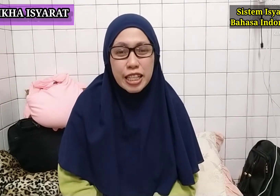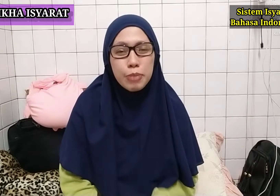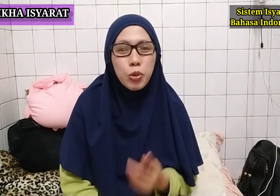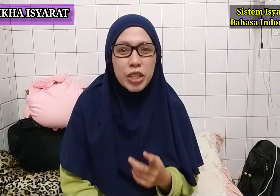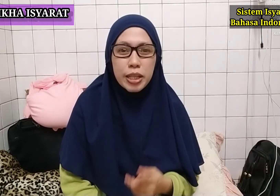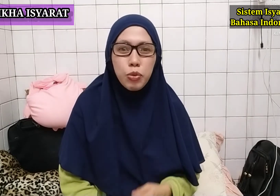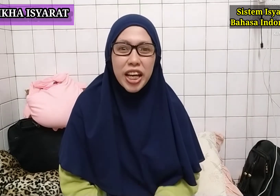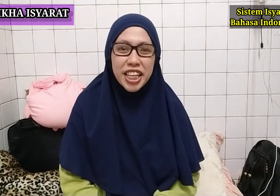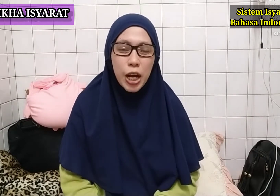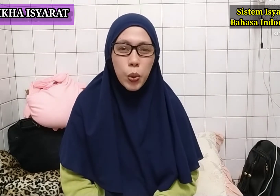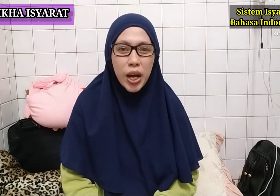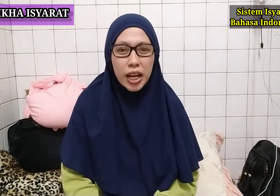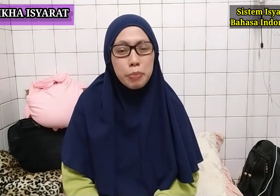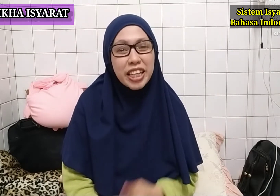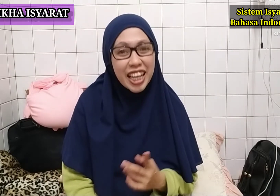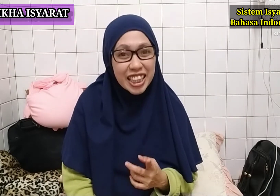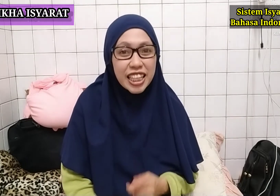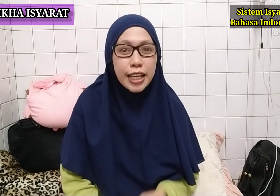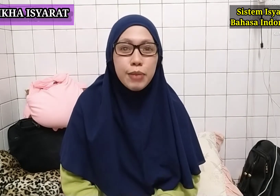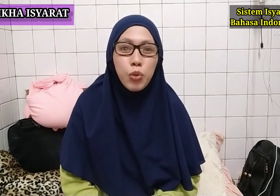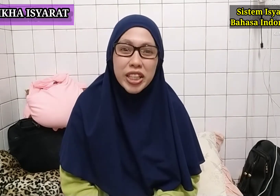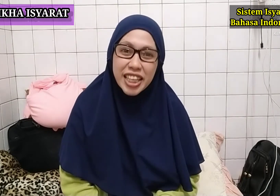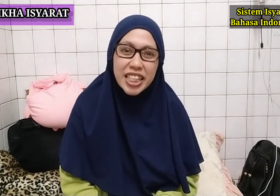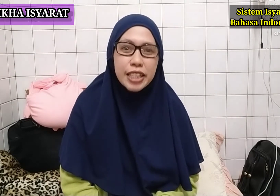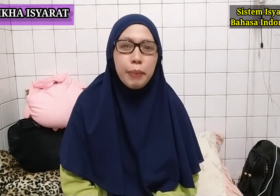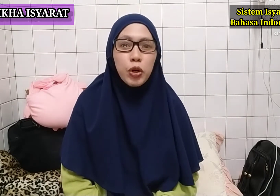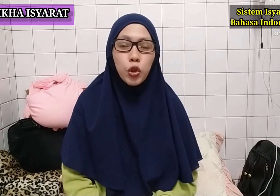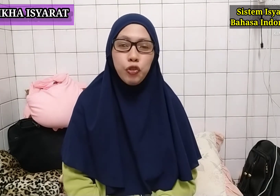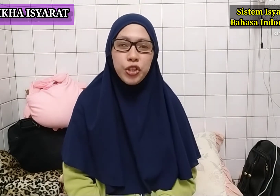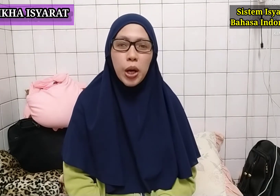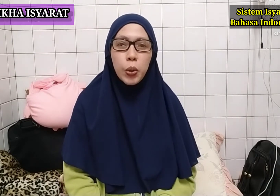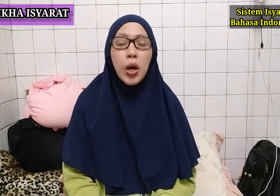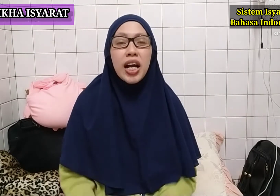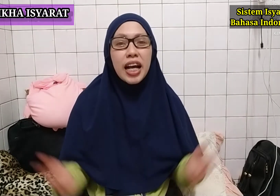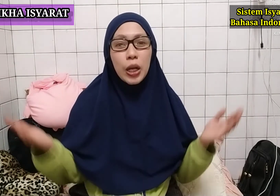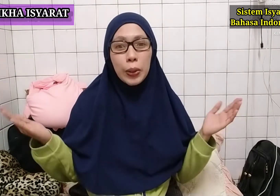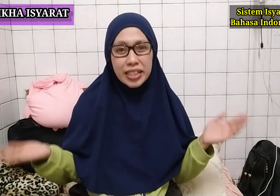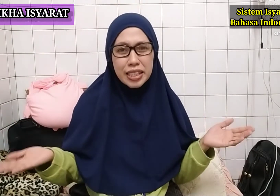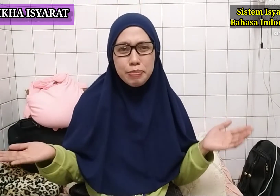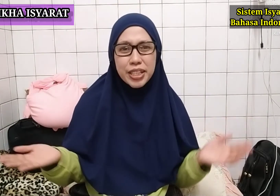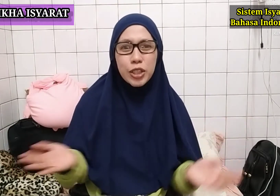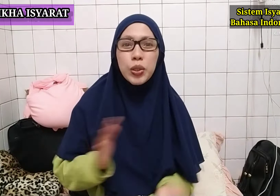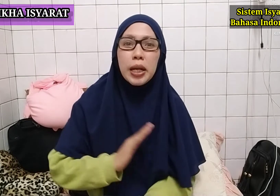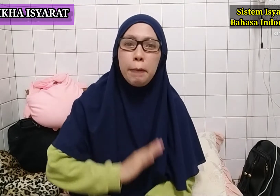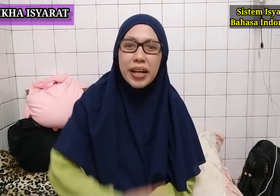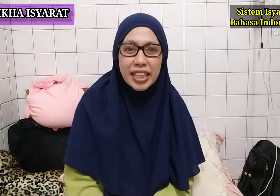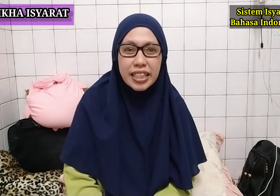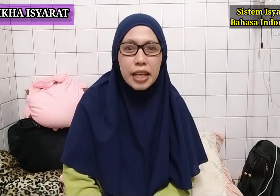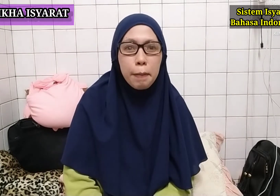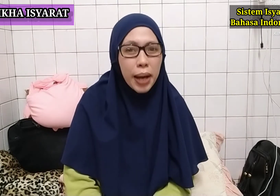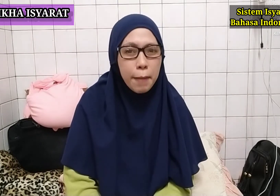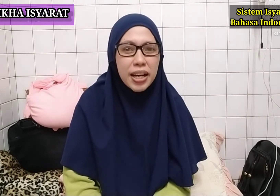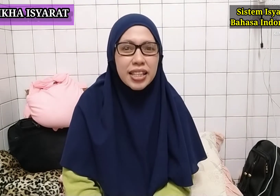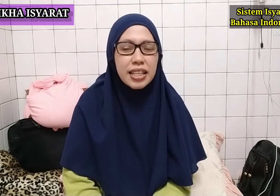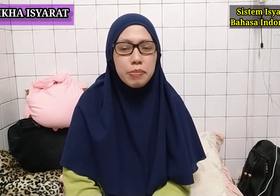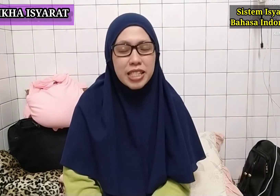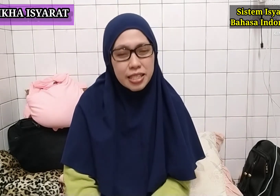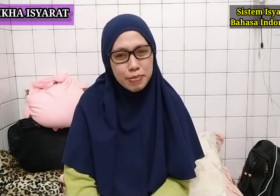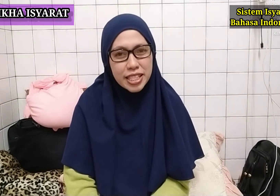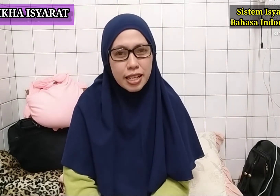sebelum kita mulai, aku akan mengingatkan lagi buat kalian yang menonton video aku, kalau kebetulan mengerti dan paham banget dalam sistem isyarat